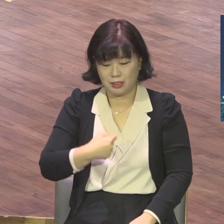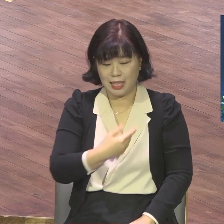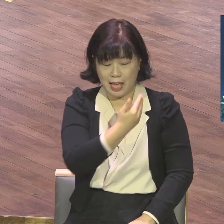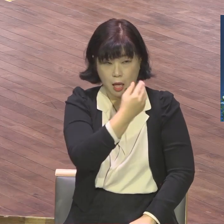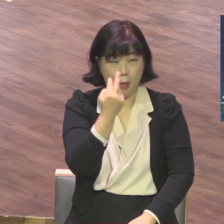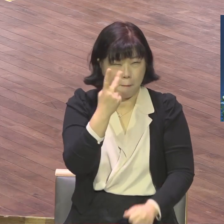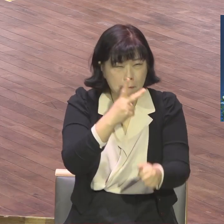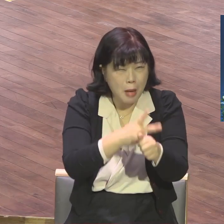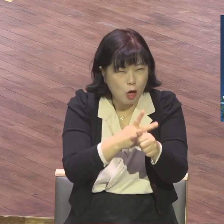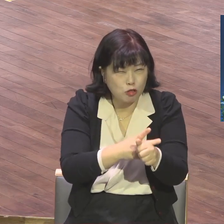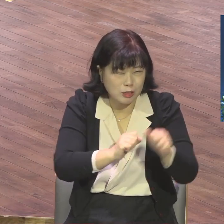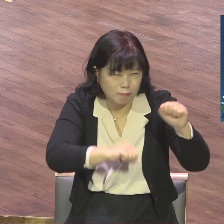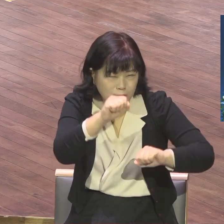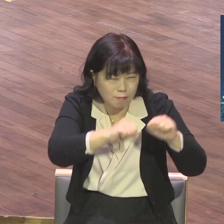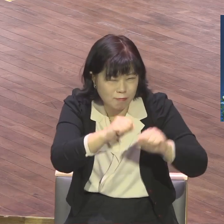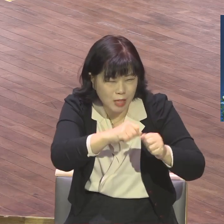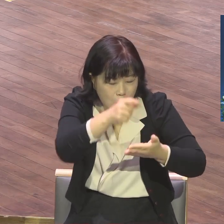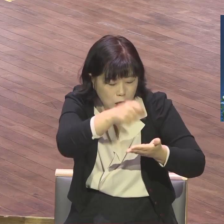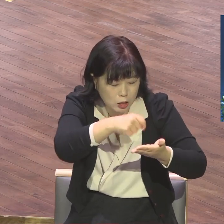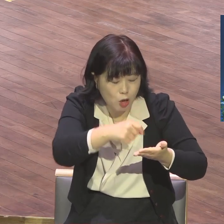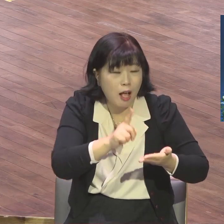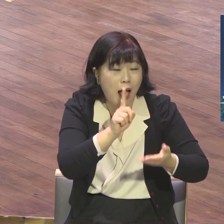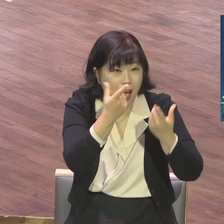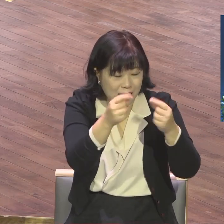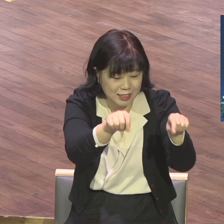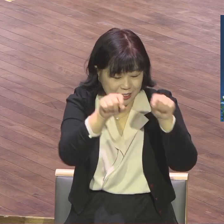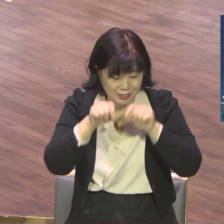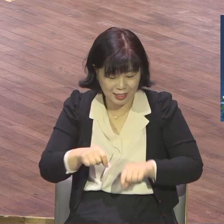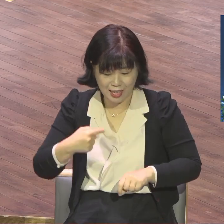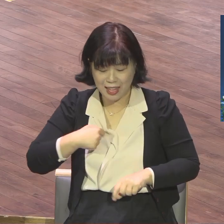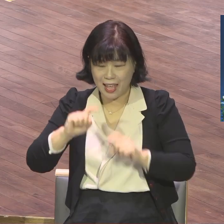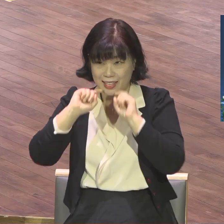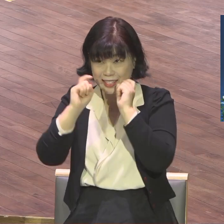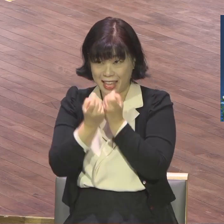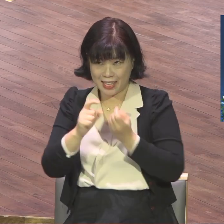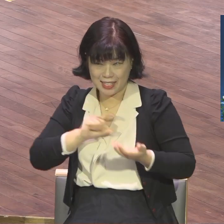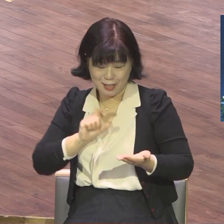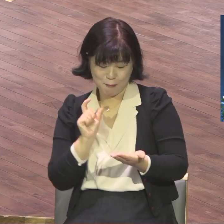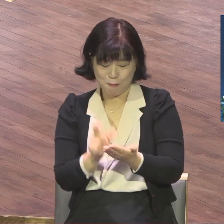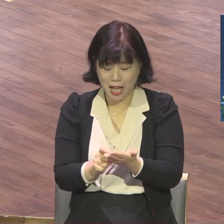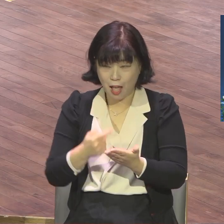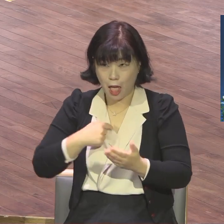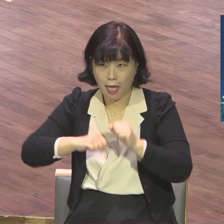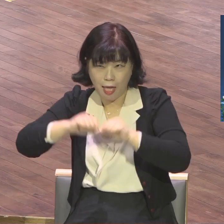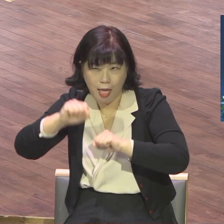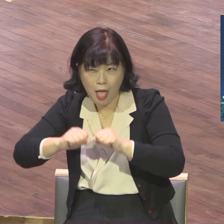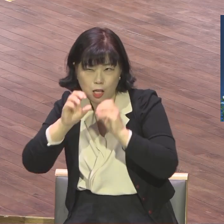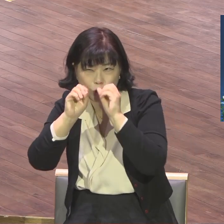하나님 앞에서 내 개인 행전을 한번 기록해봐라. 잘 기록하고 계십니까?